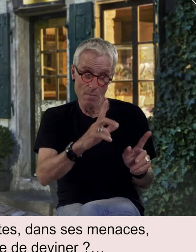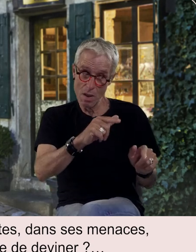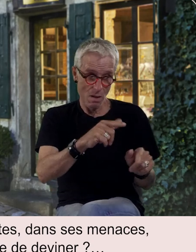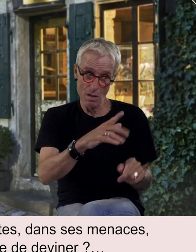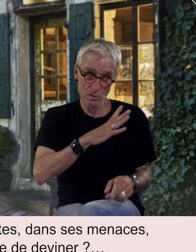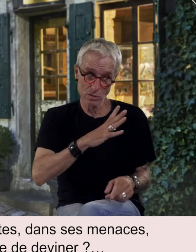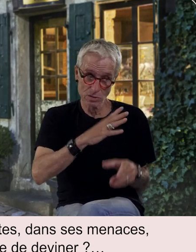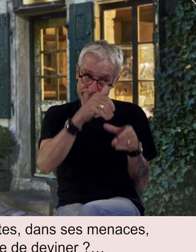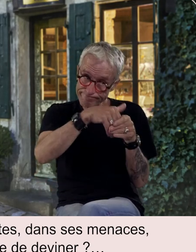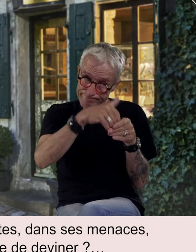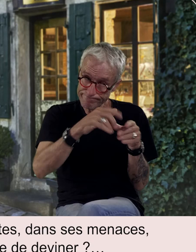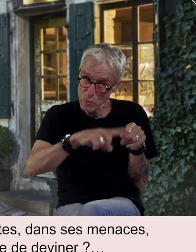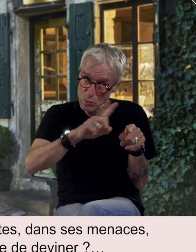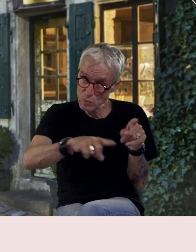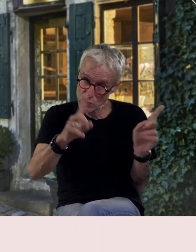y avoir quelque chose.